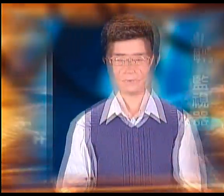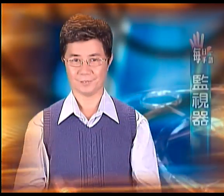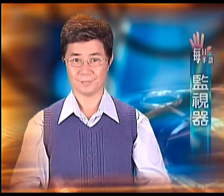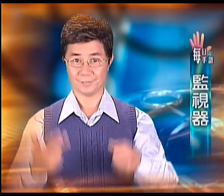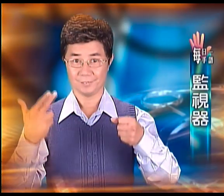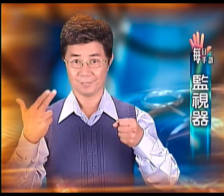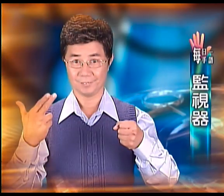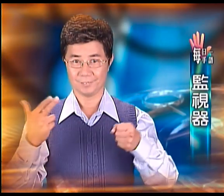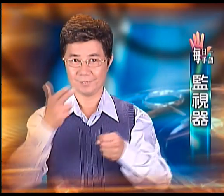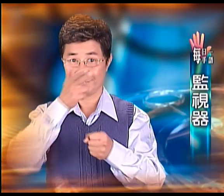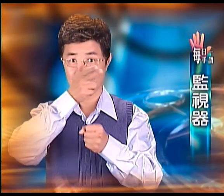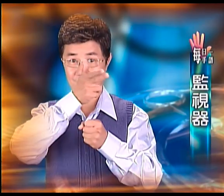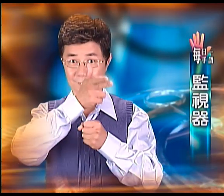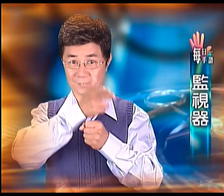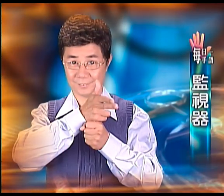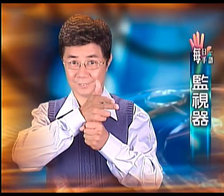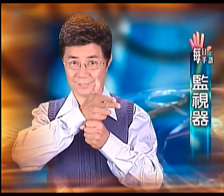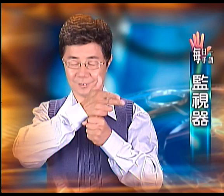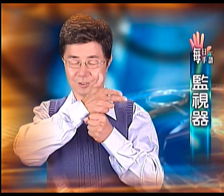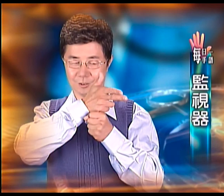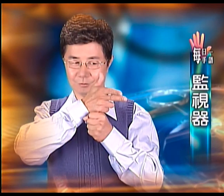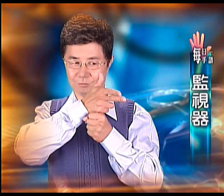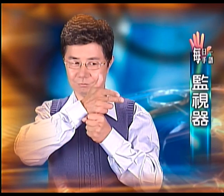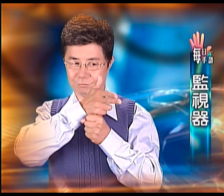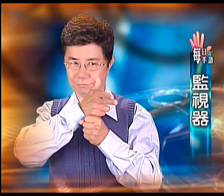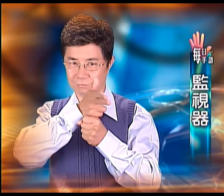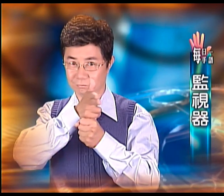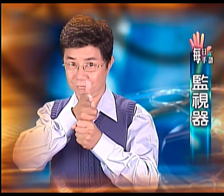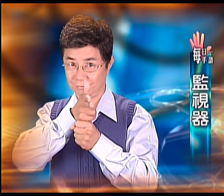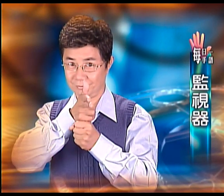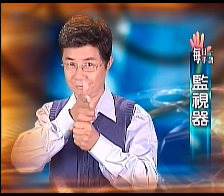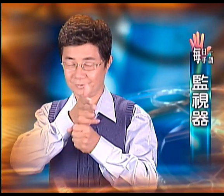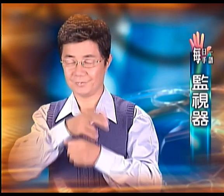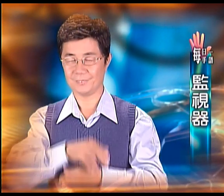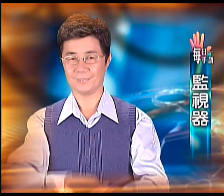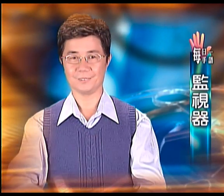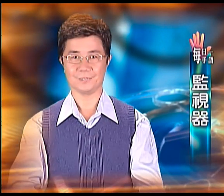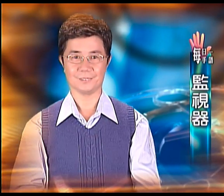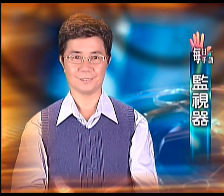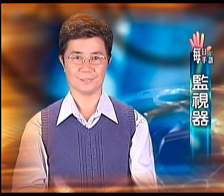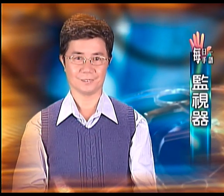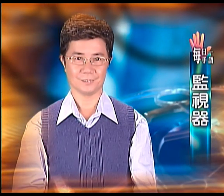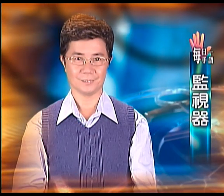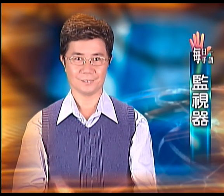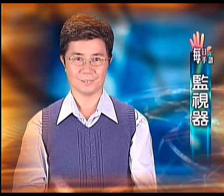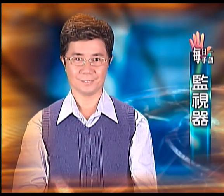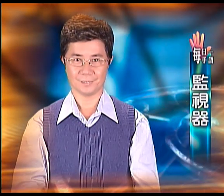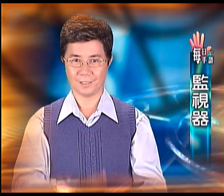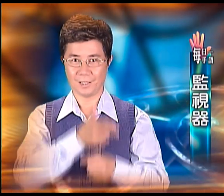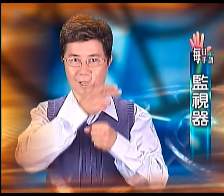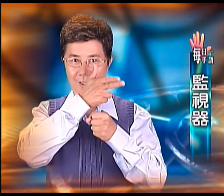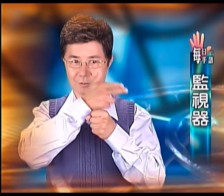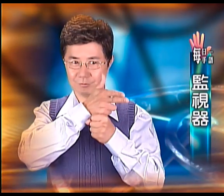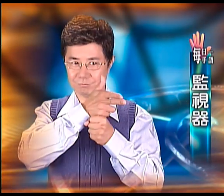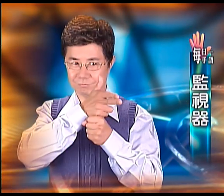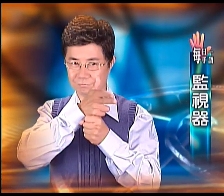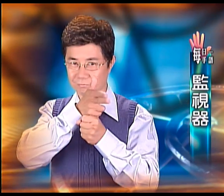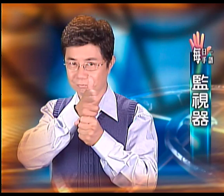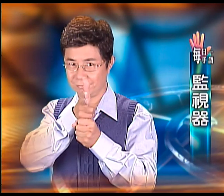监视器的手语是一手伸出三根指头，放在另一手的拳头上，模仿监视器慢慢